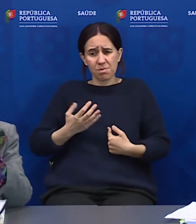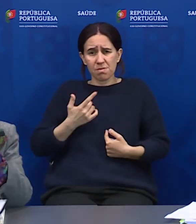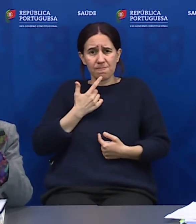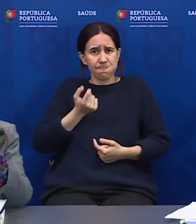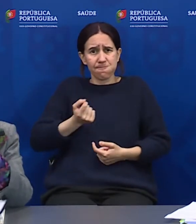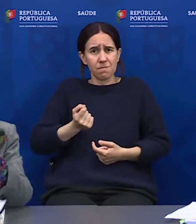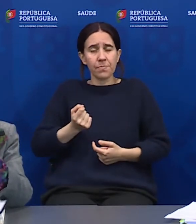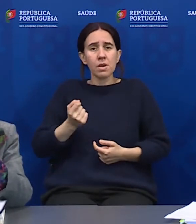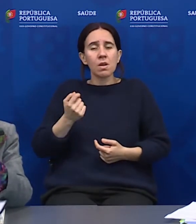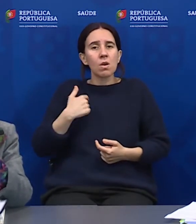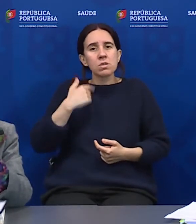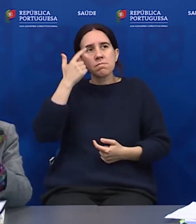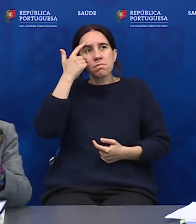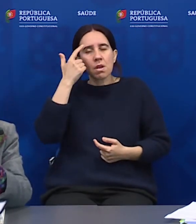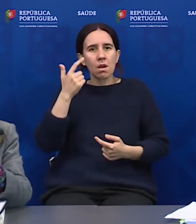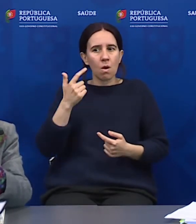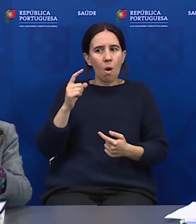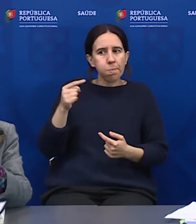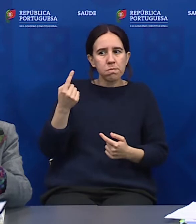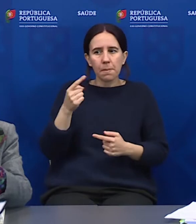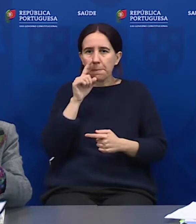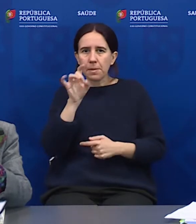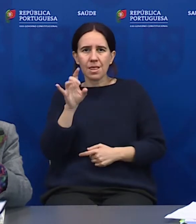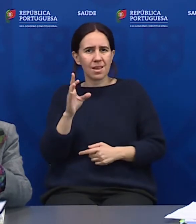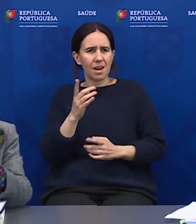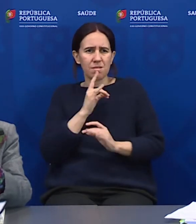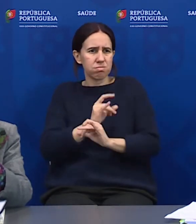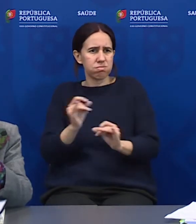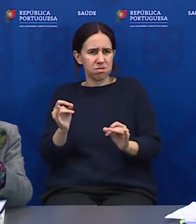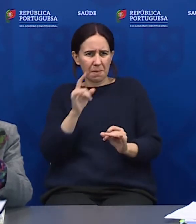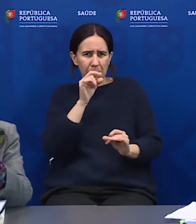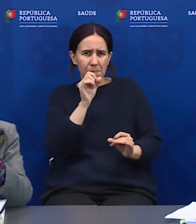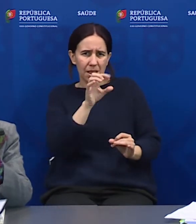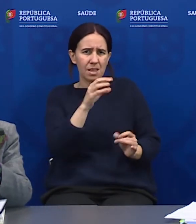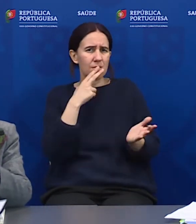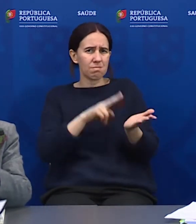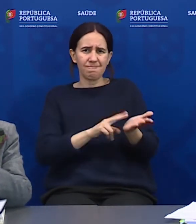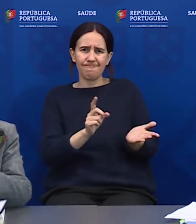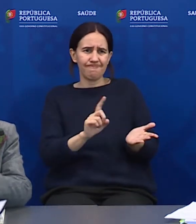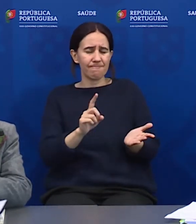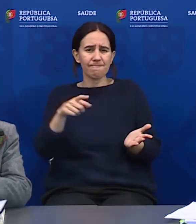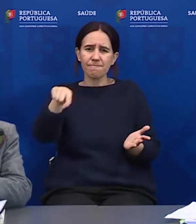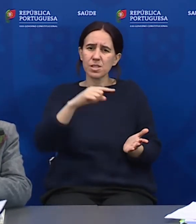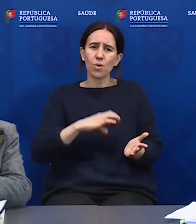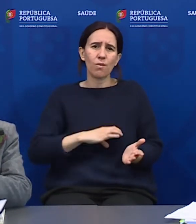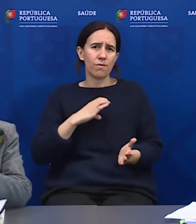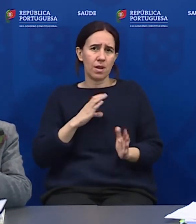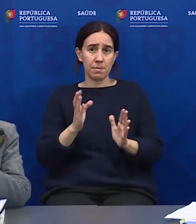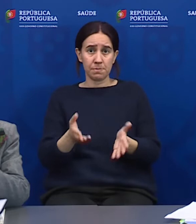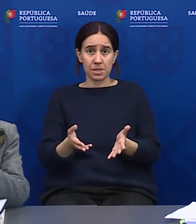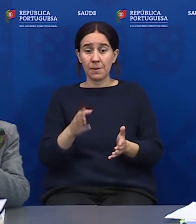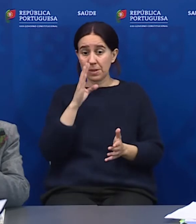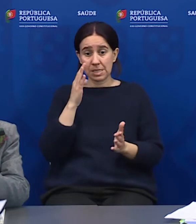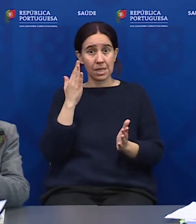de sequer termos a veleidade de poder mentir, quanto mais de mentirmos. E, portanto, só têm que confiar que se o